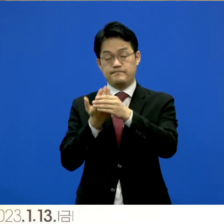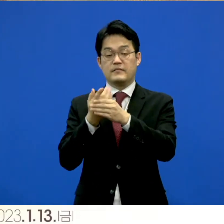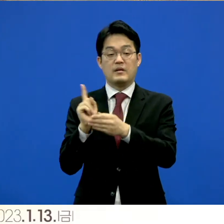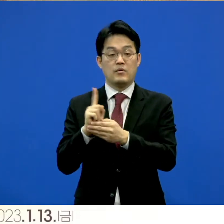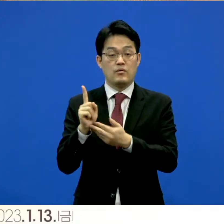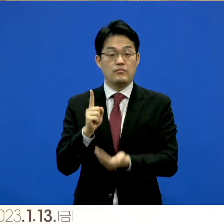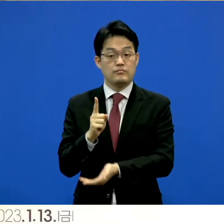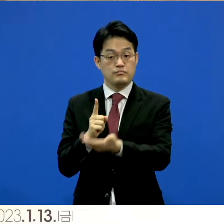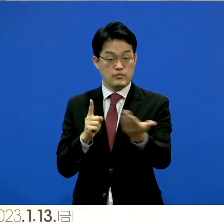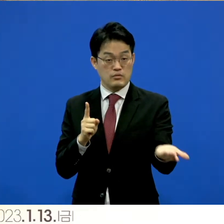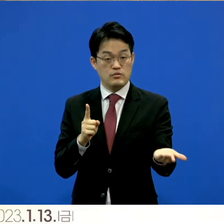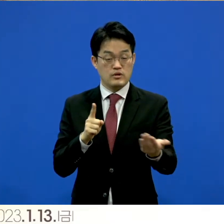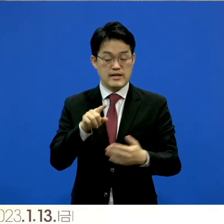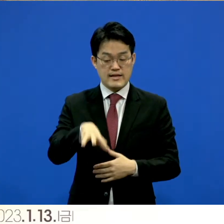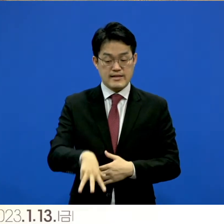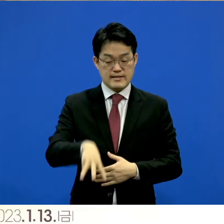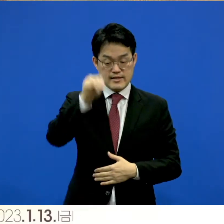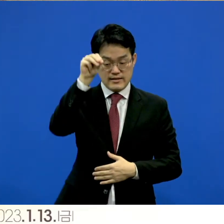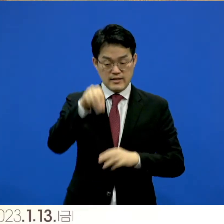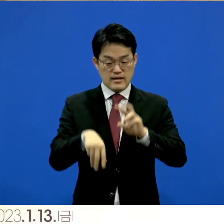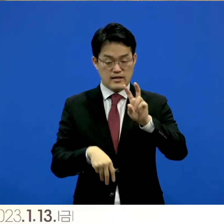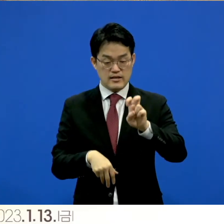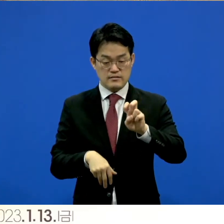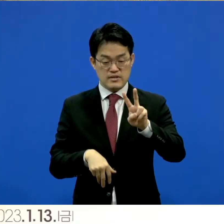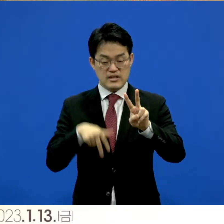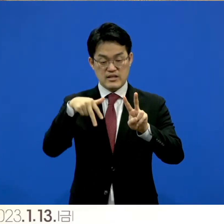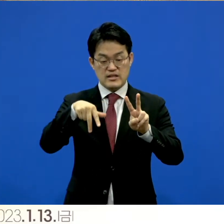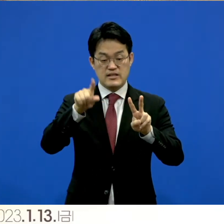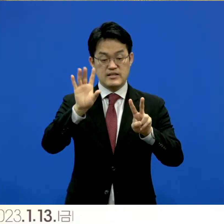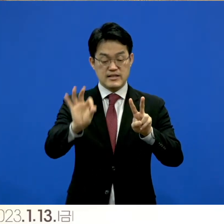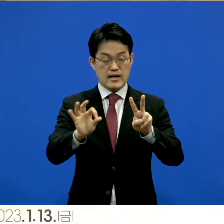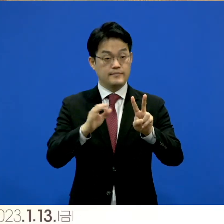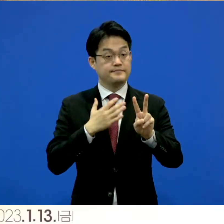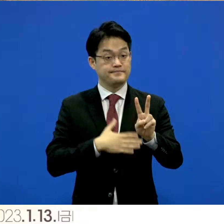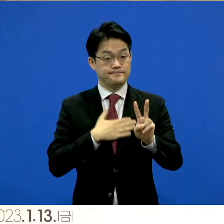22장에 아브라함이 이삭을 모리아에 바칠 때